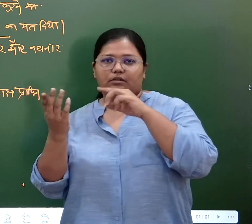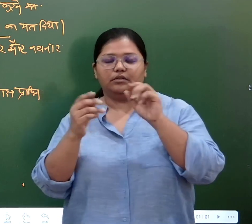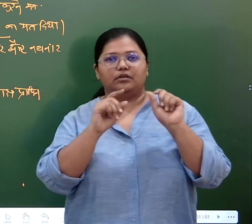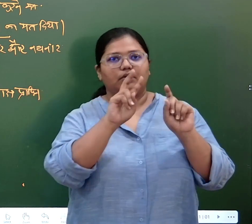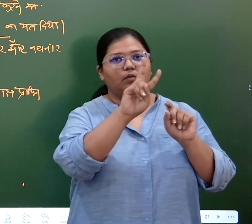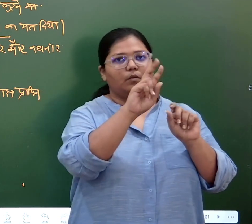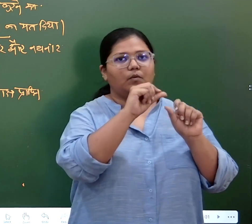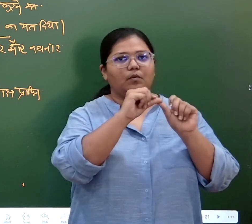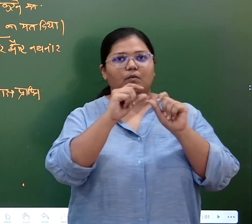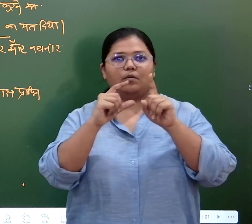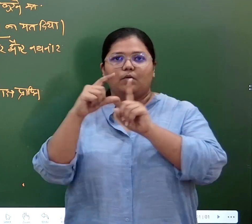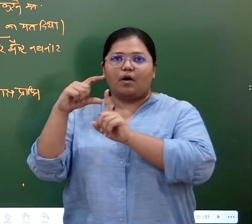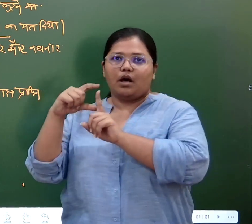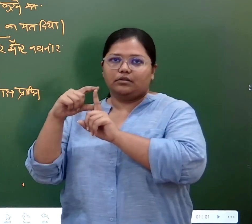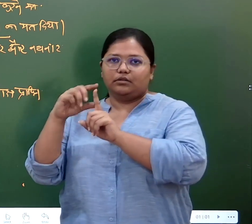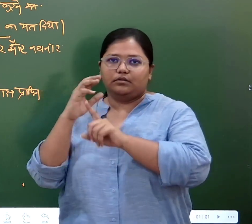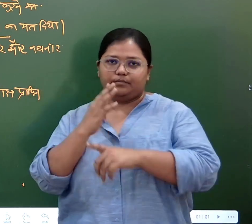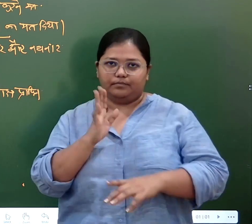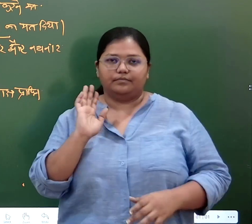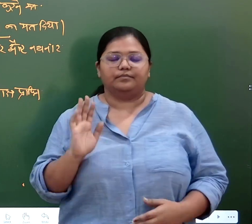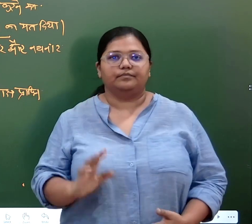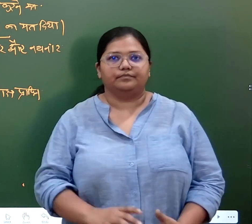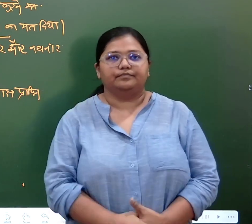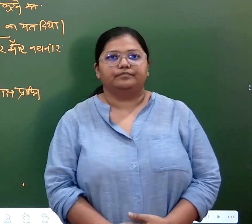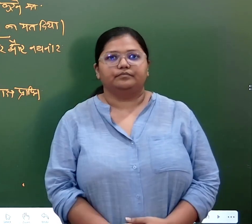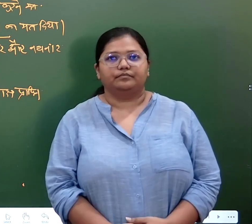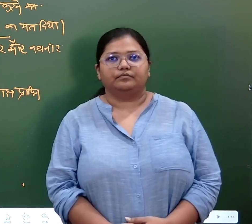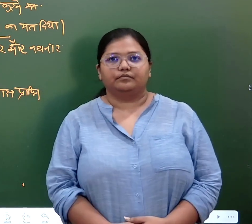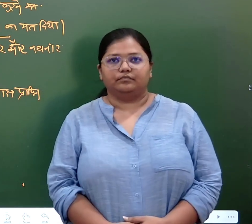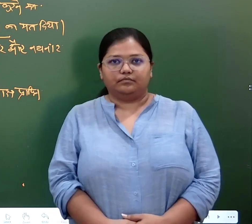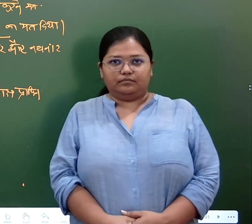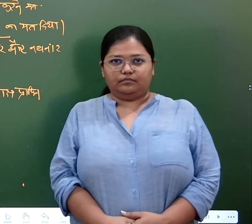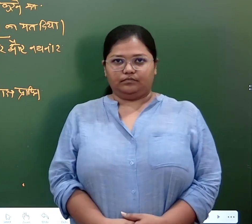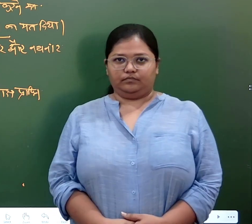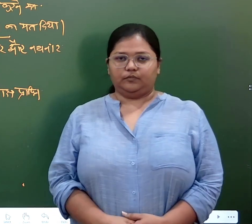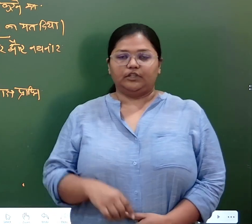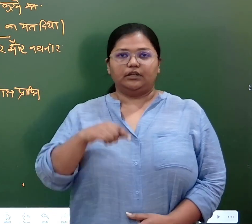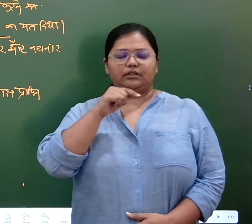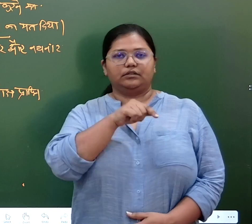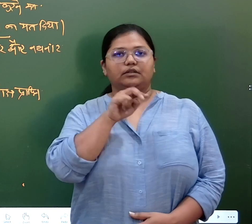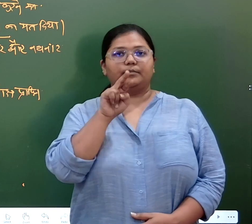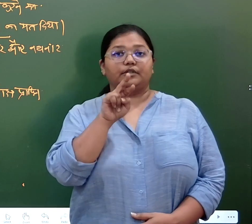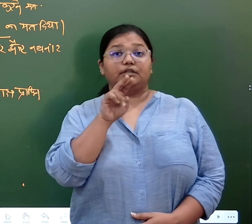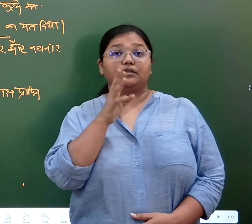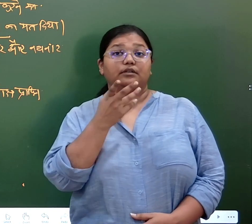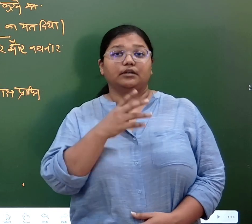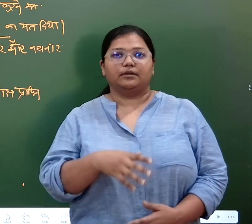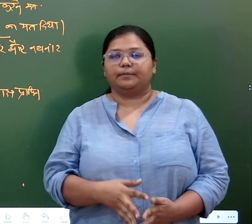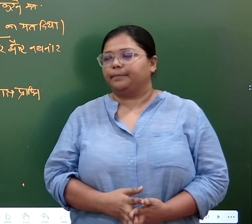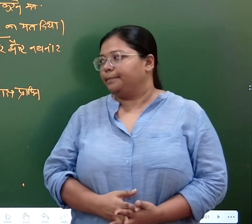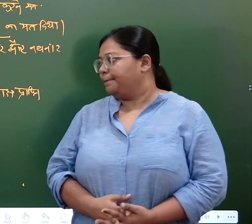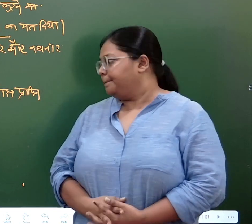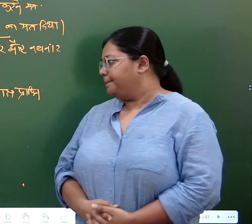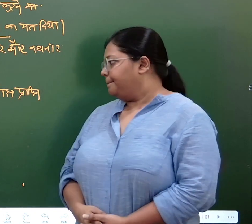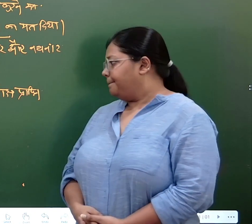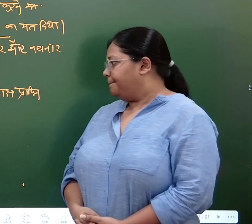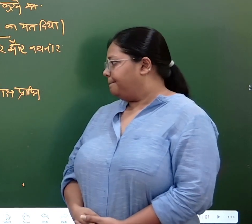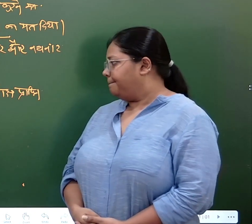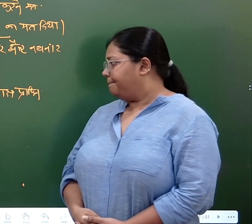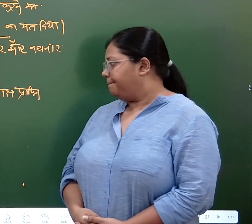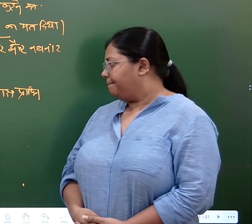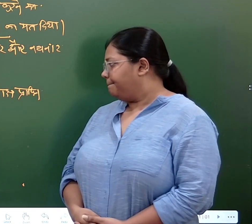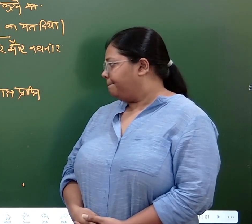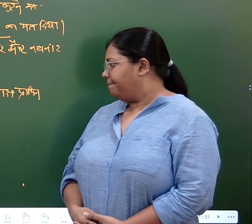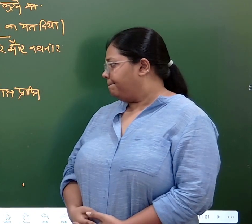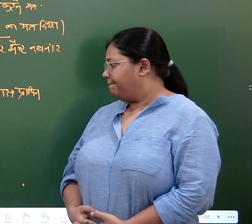क्या होता है, समझ लो, विशिष्ट अद्वैतवाद। इनका दर्शन लिखना, दर्शन